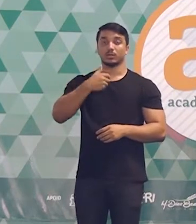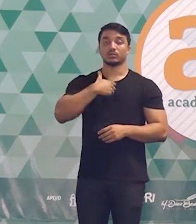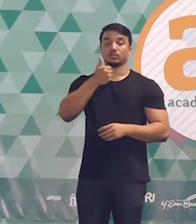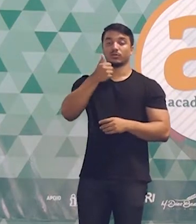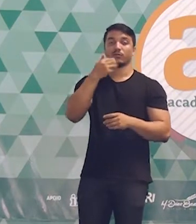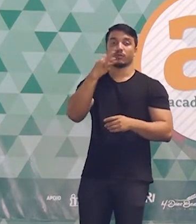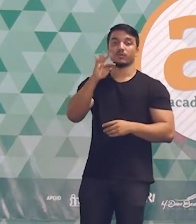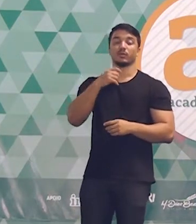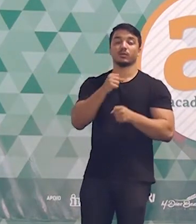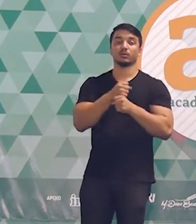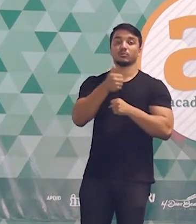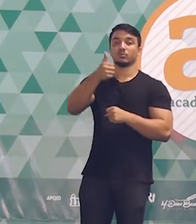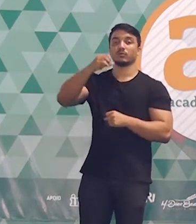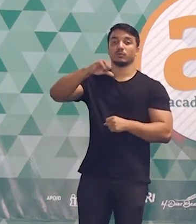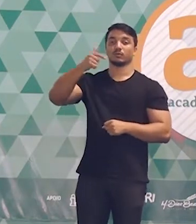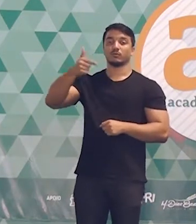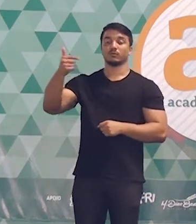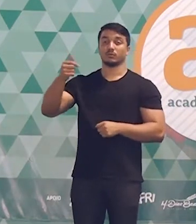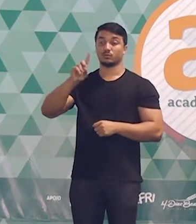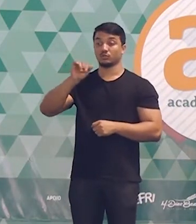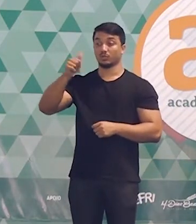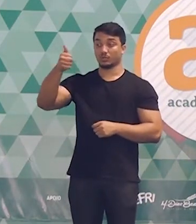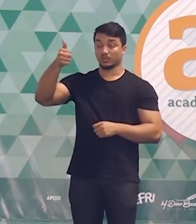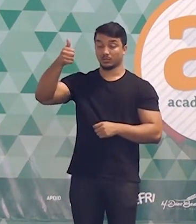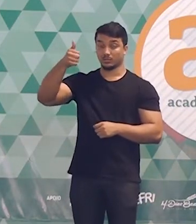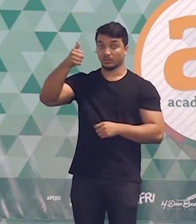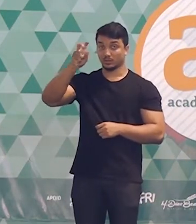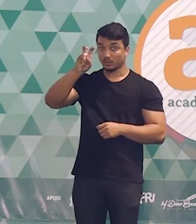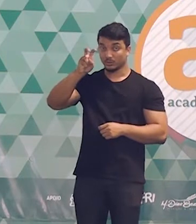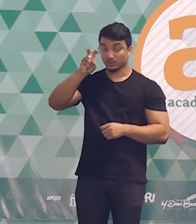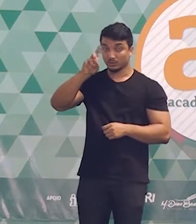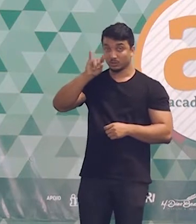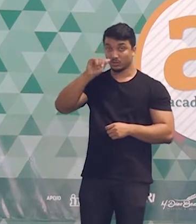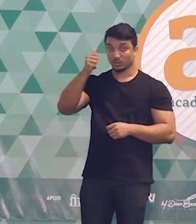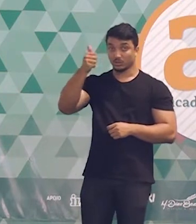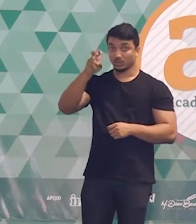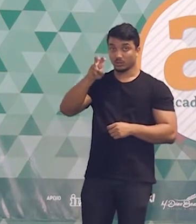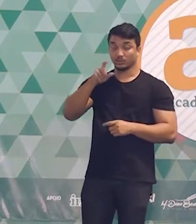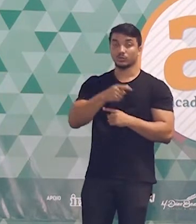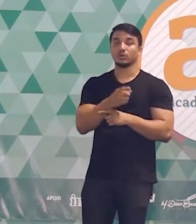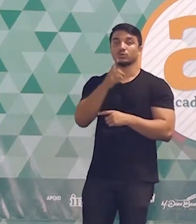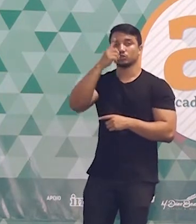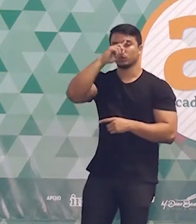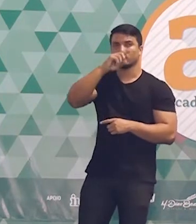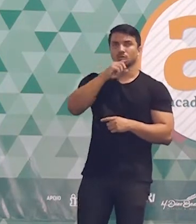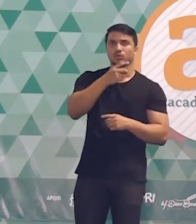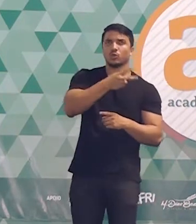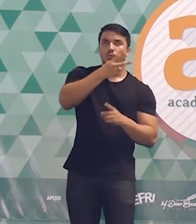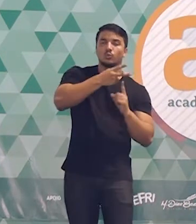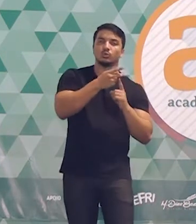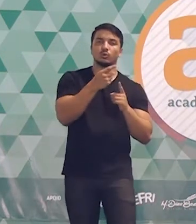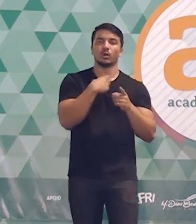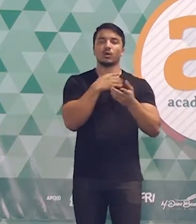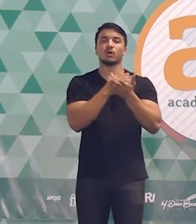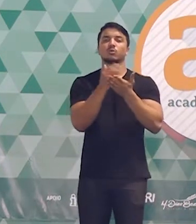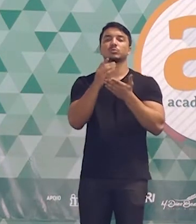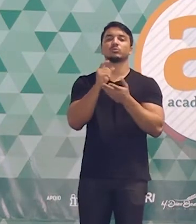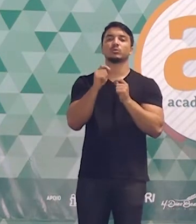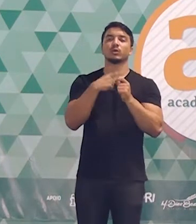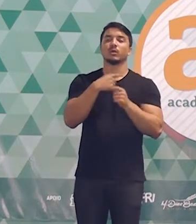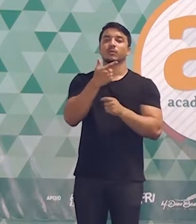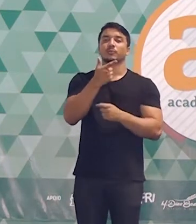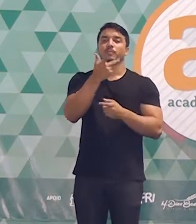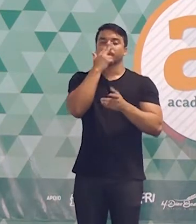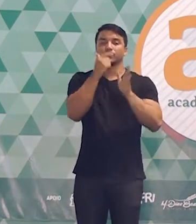de 1922. E no dia 15 de fevereiro de 1922, o segundo dia da Semana de Arte Moderna, estava